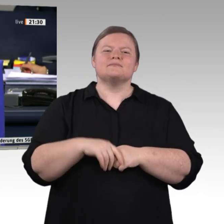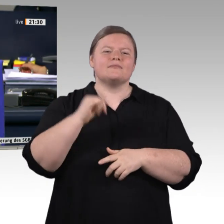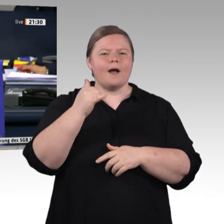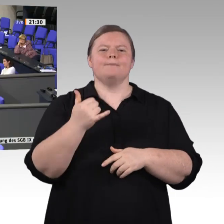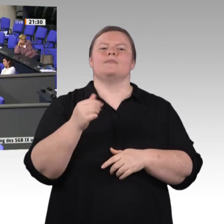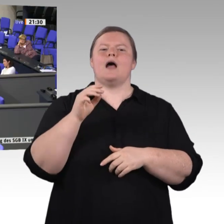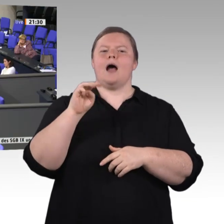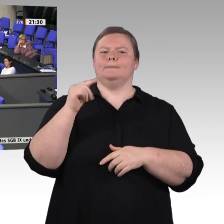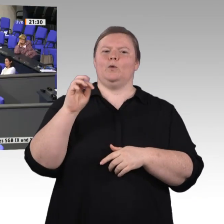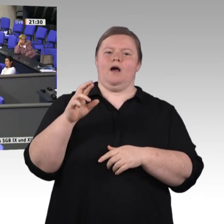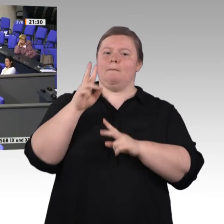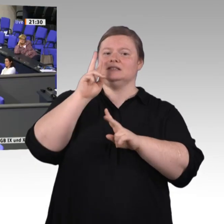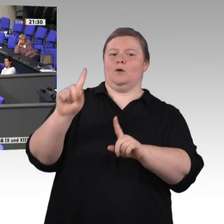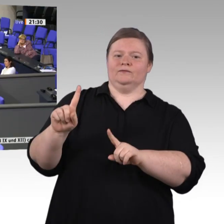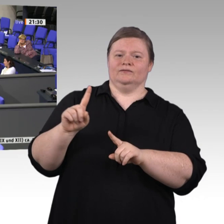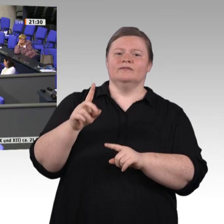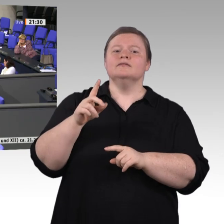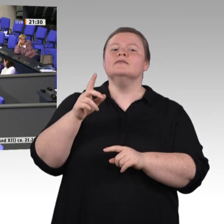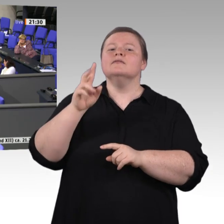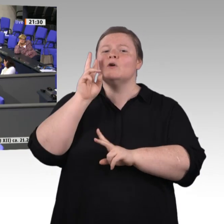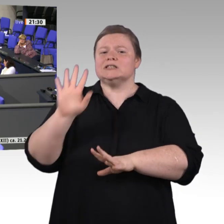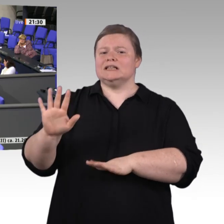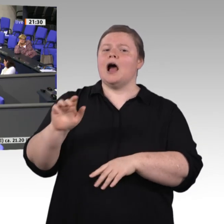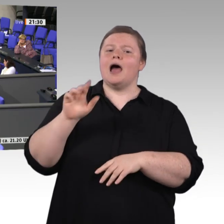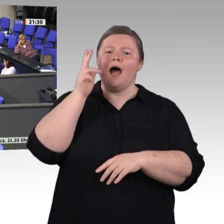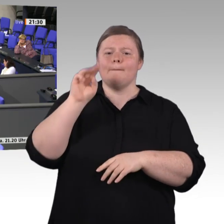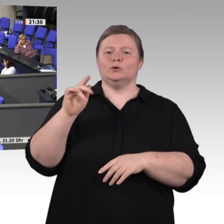Beschlussempfehlung des Ausschusses für Arbeit und Soziales auf Drucksache